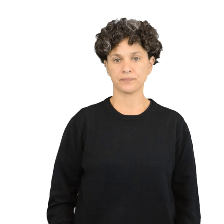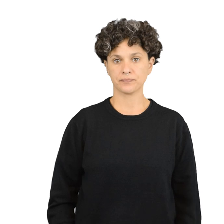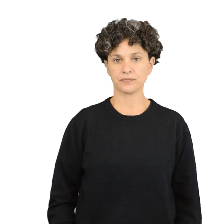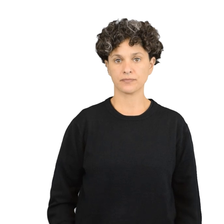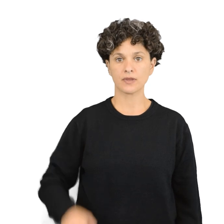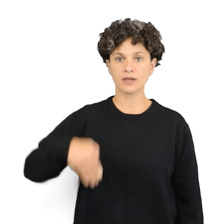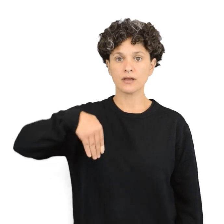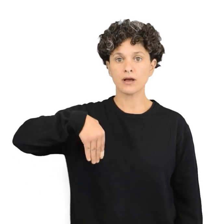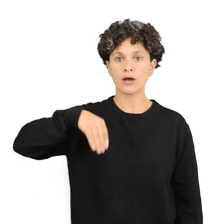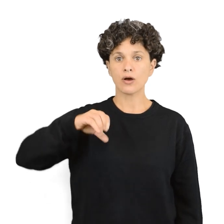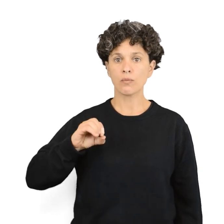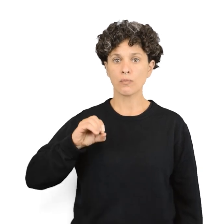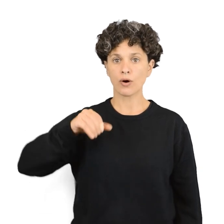momento dipolar